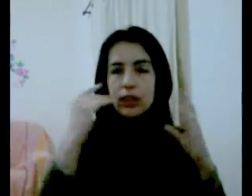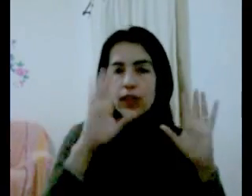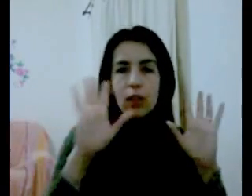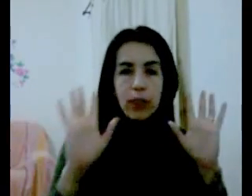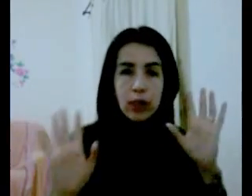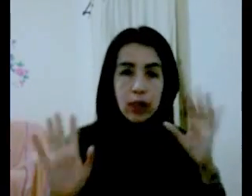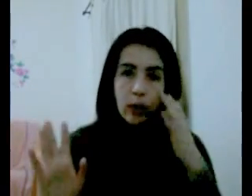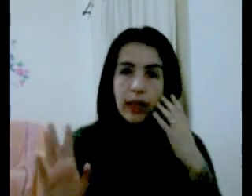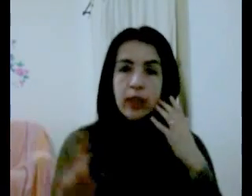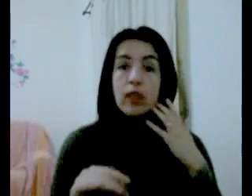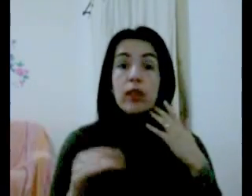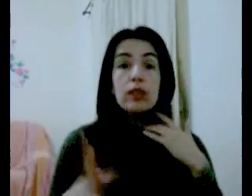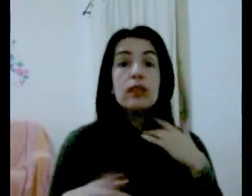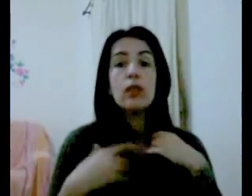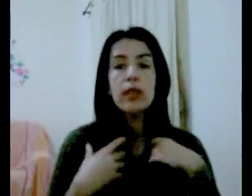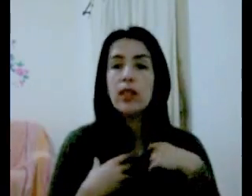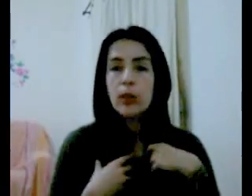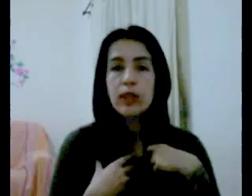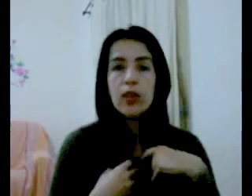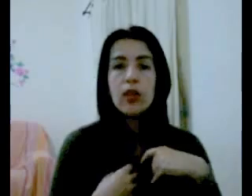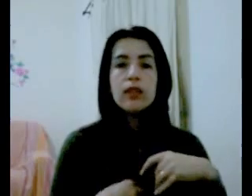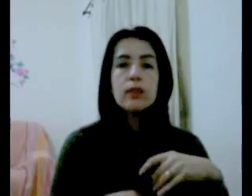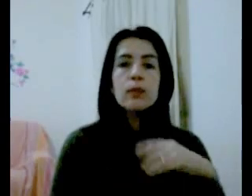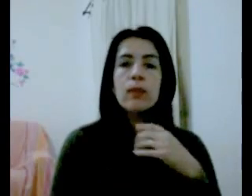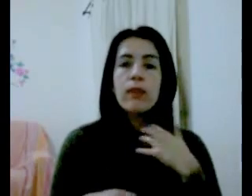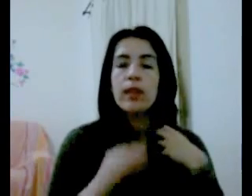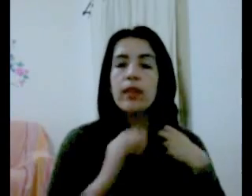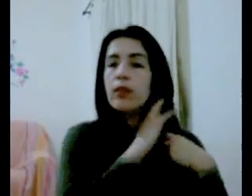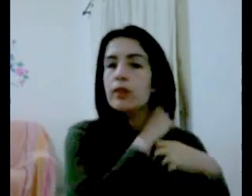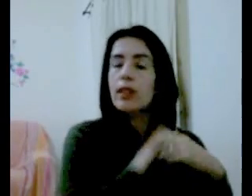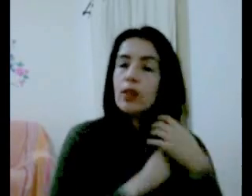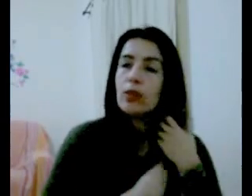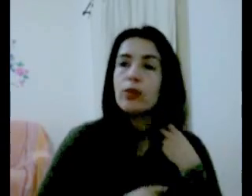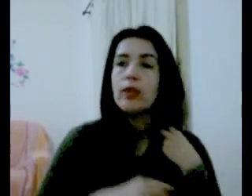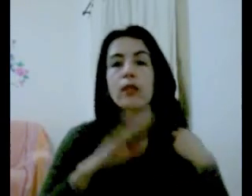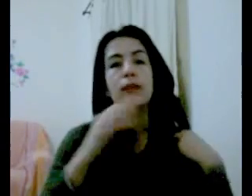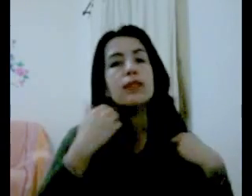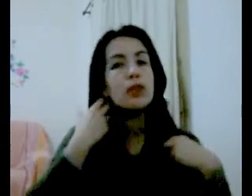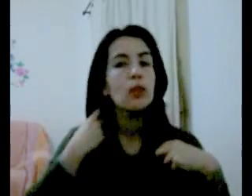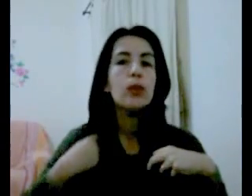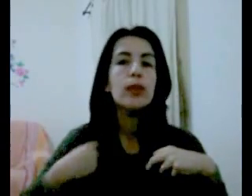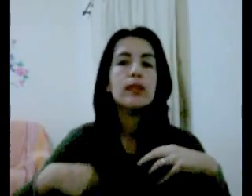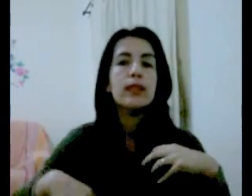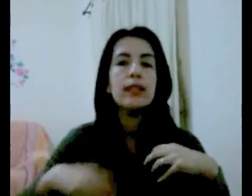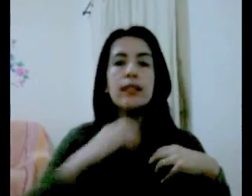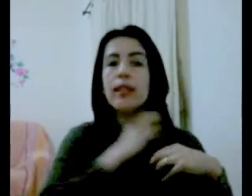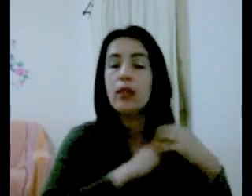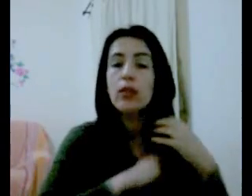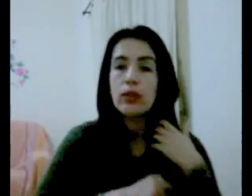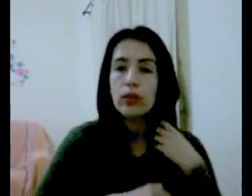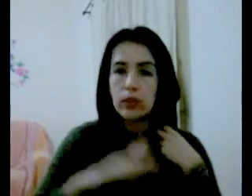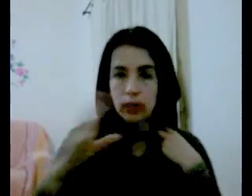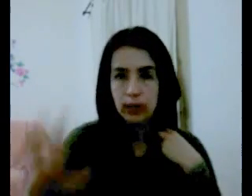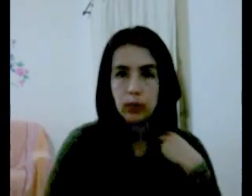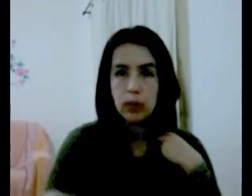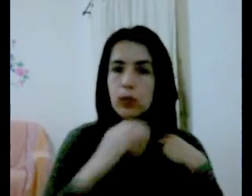sei que tinha lá perto do endométrio, até falei, nossa, então eu tenho endometriose. E ele falou assim, não fica pensando coisas, né, leva os exames